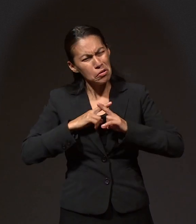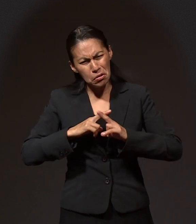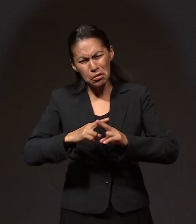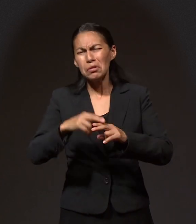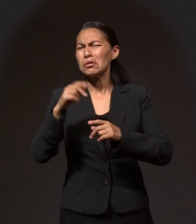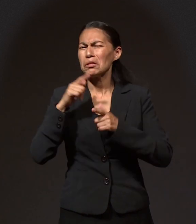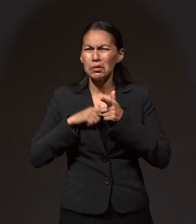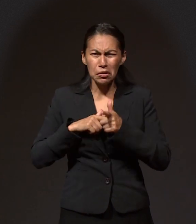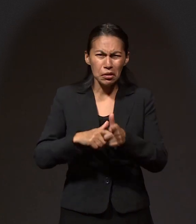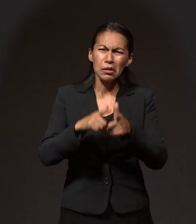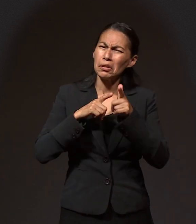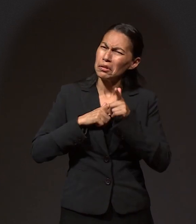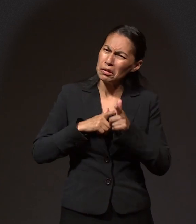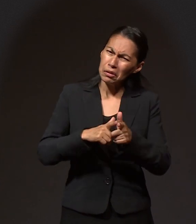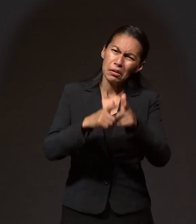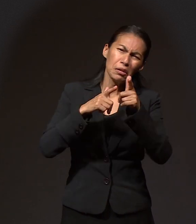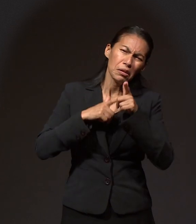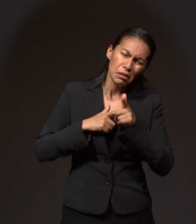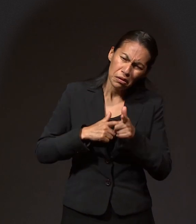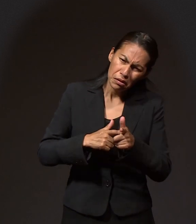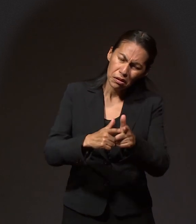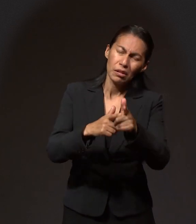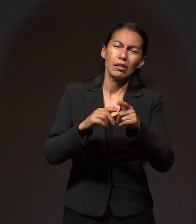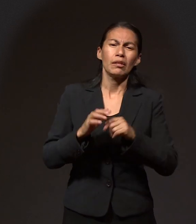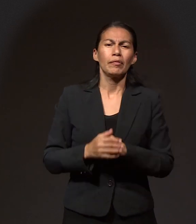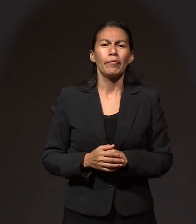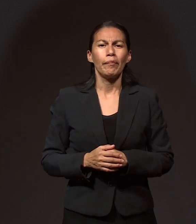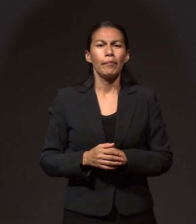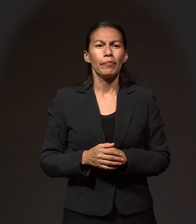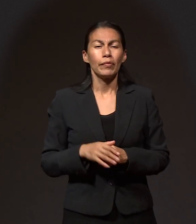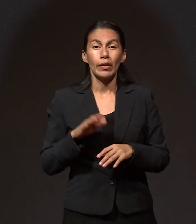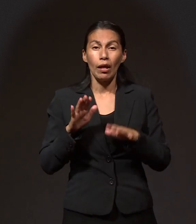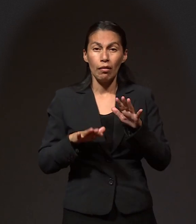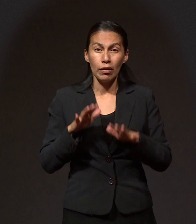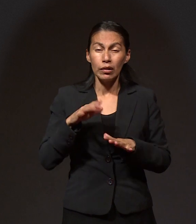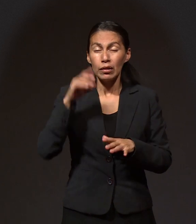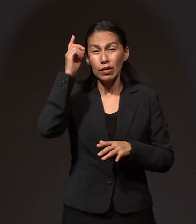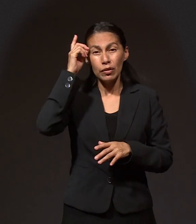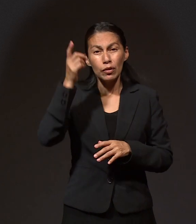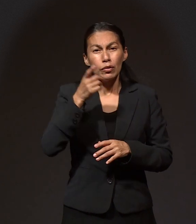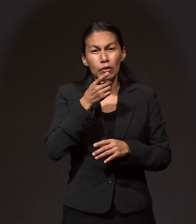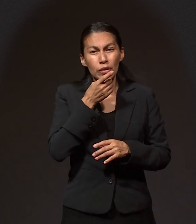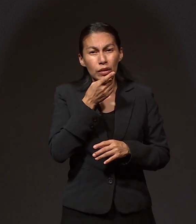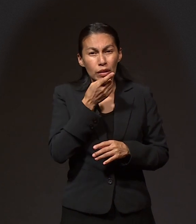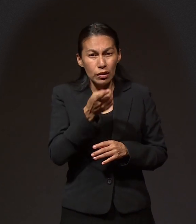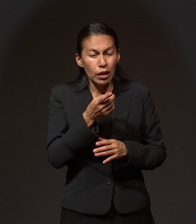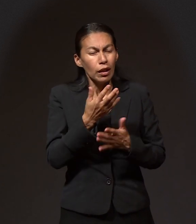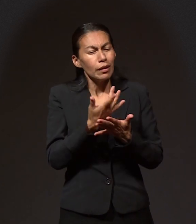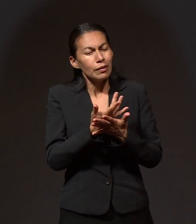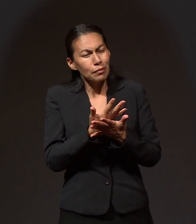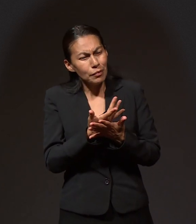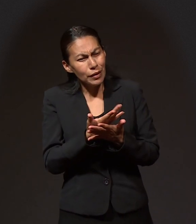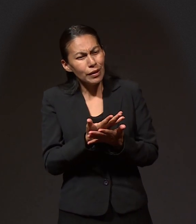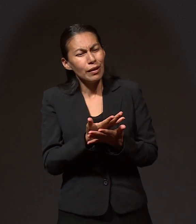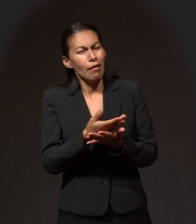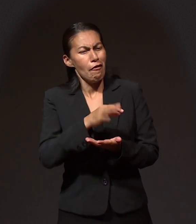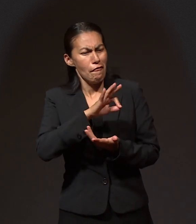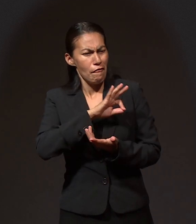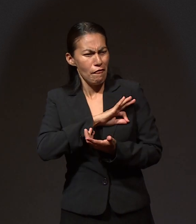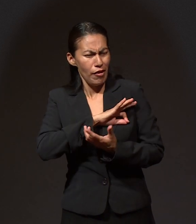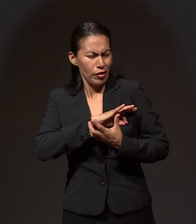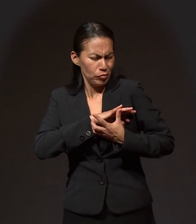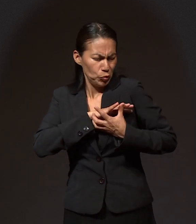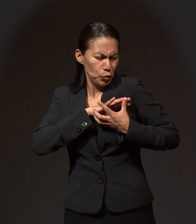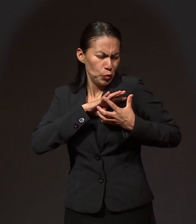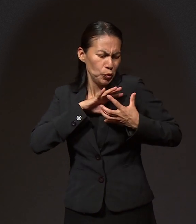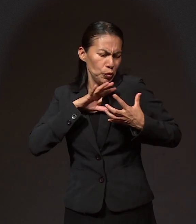Yo te he pedido, Señor, dame esto y quiero. Y a veces dice, no, espera. ¿Quién se espera? Dios nos ayuda a crecer en fe y a